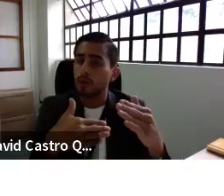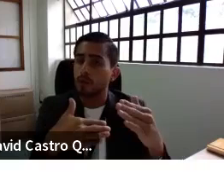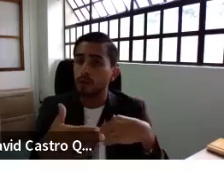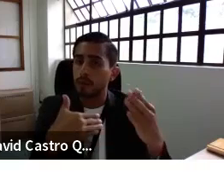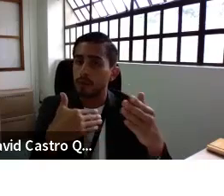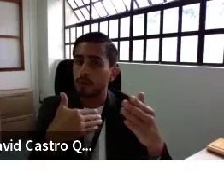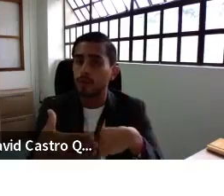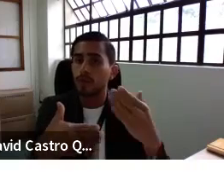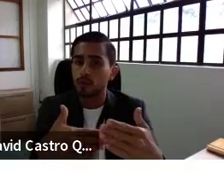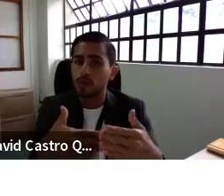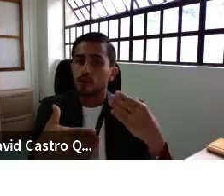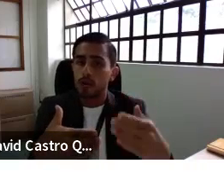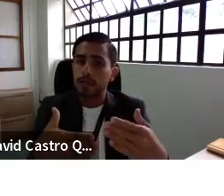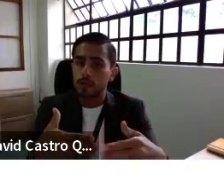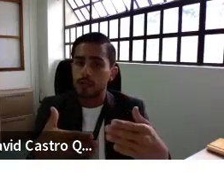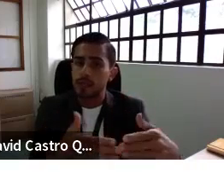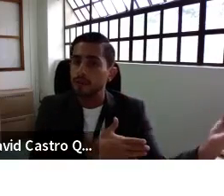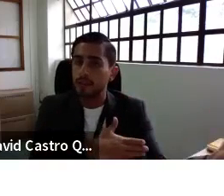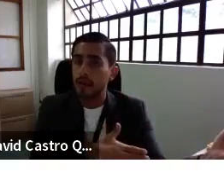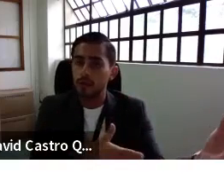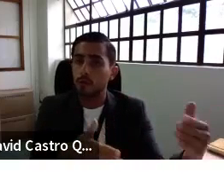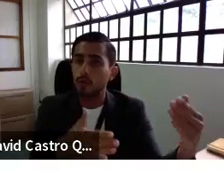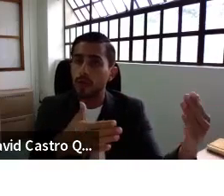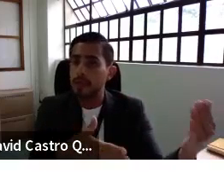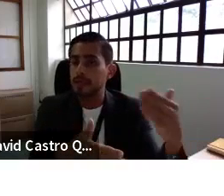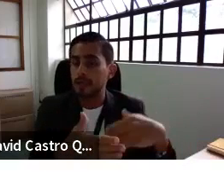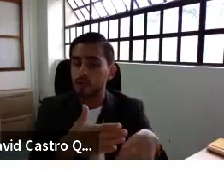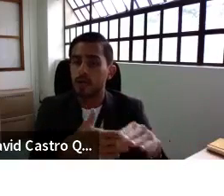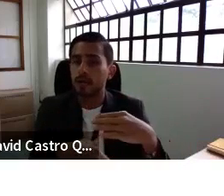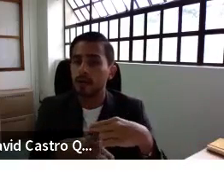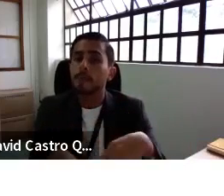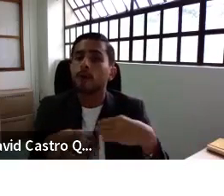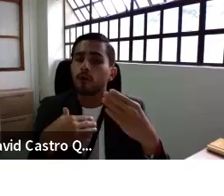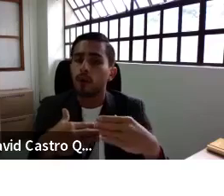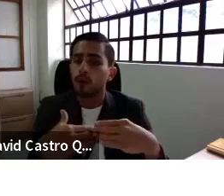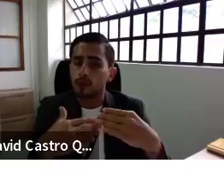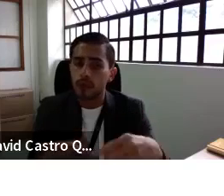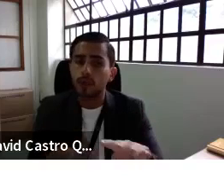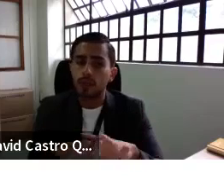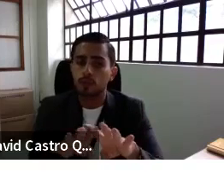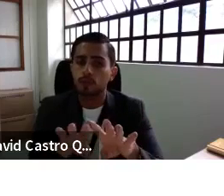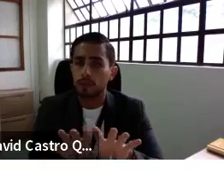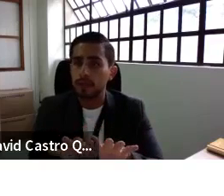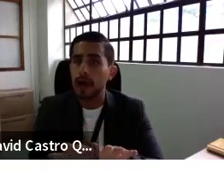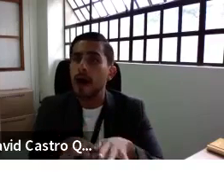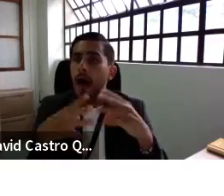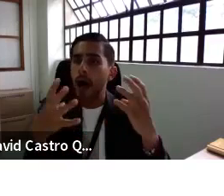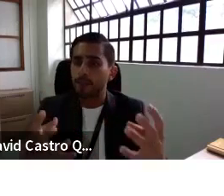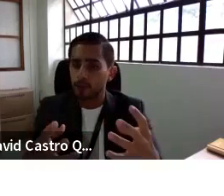problemas o los nuevos retos sociales a los que se ven enfrentadas las comunidades y la sociedad de hoy con nuevo conocimiento y que eso nos permita adaptarnos